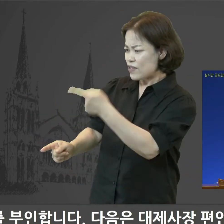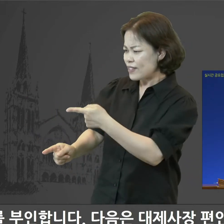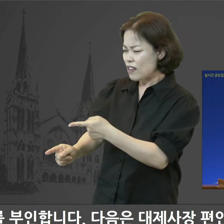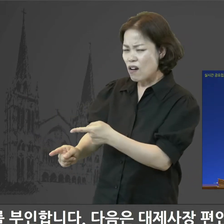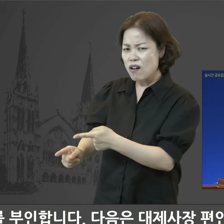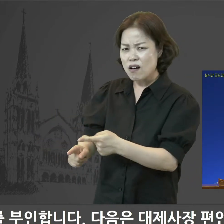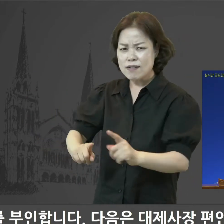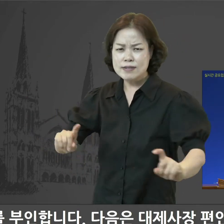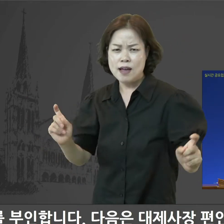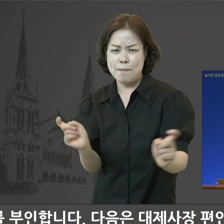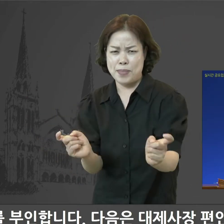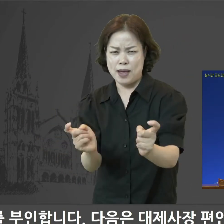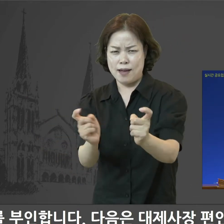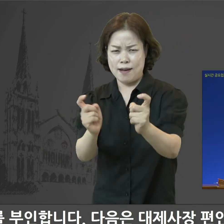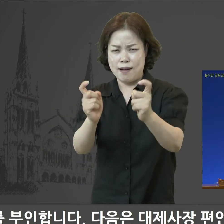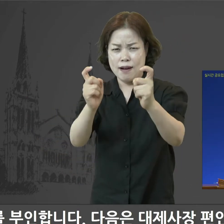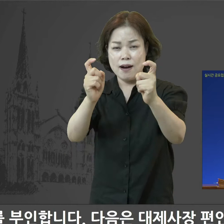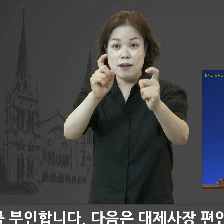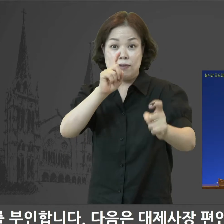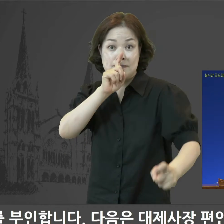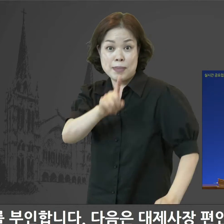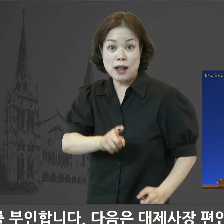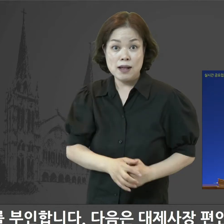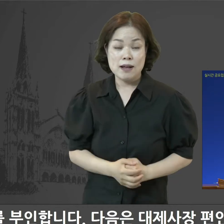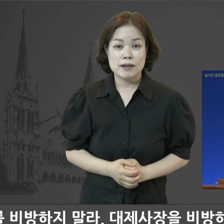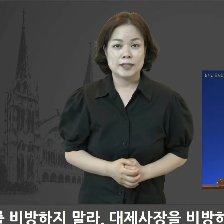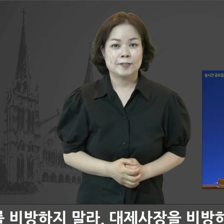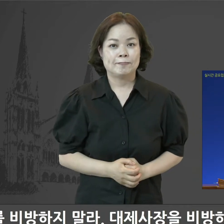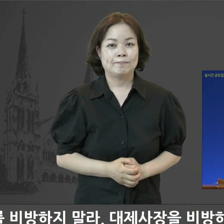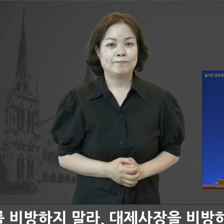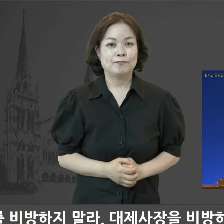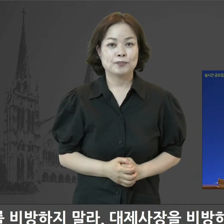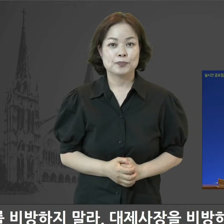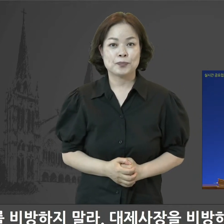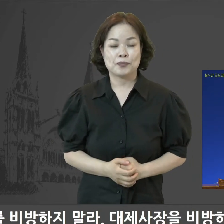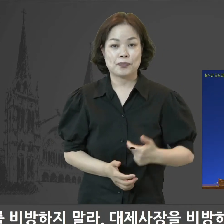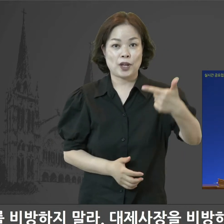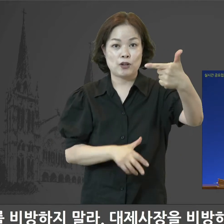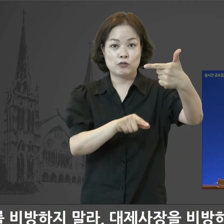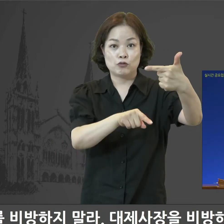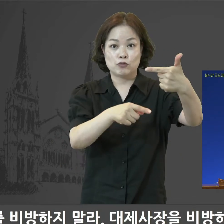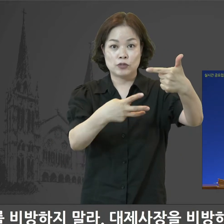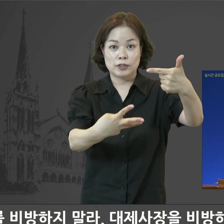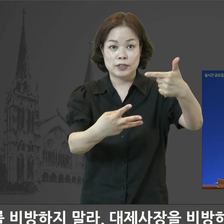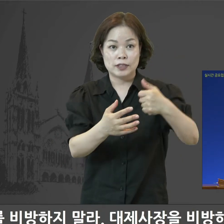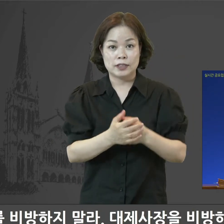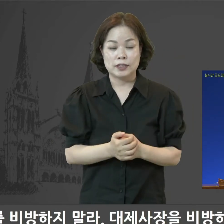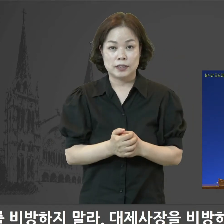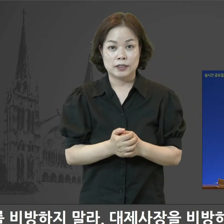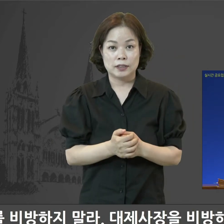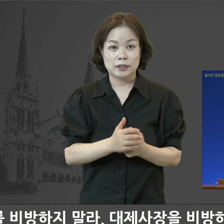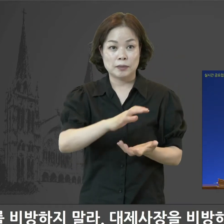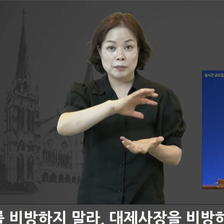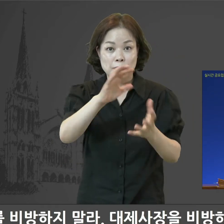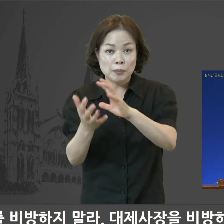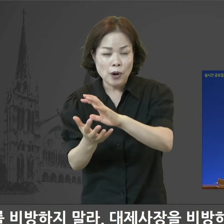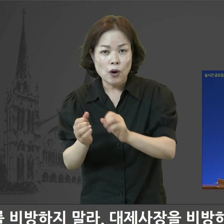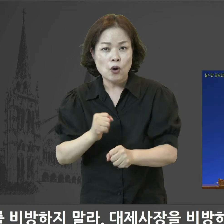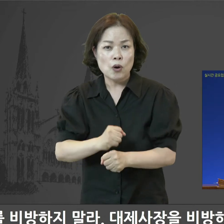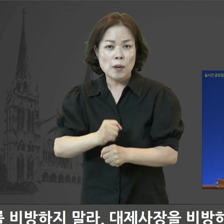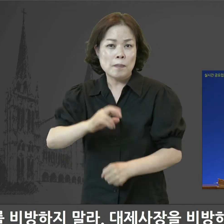막 심하게 이 언쟁을 하고 있는 장면이죠. 6절에 전환이 일어납니다.